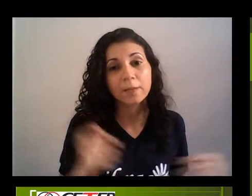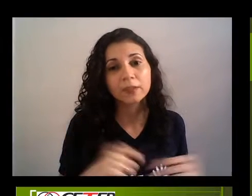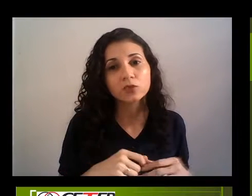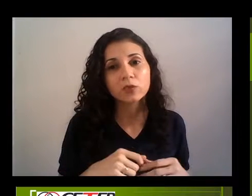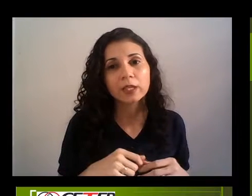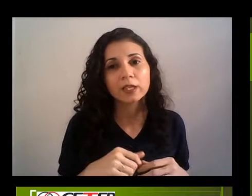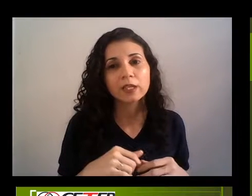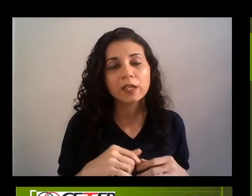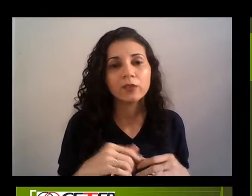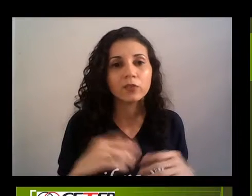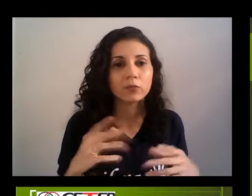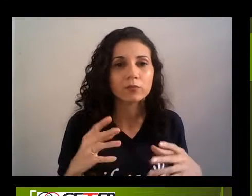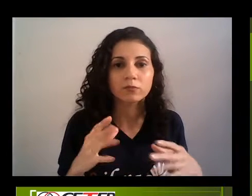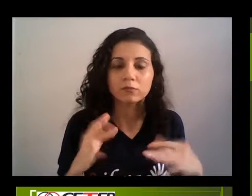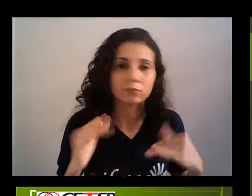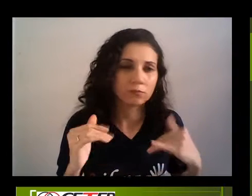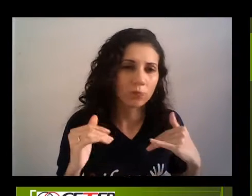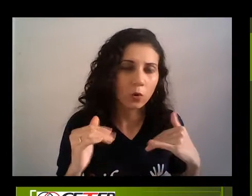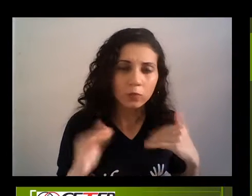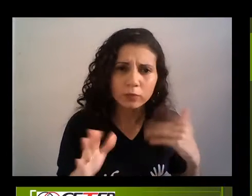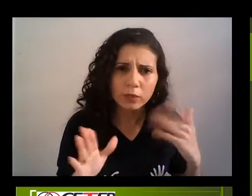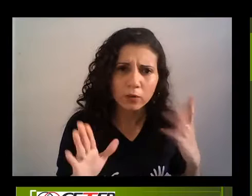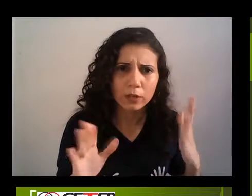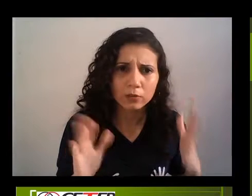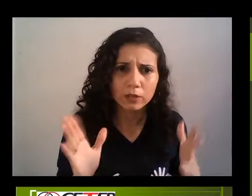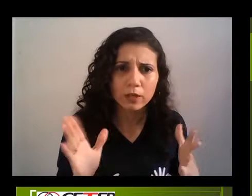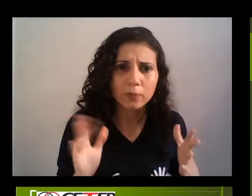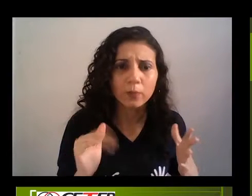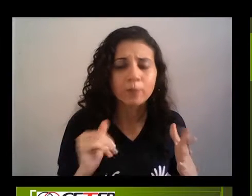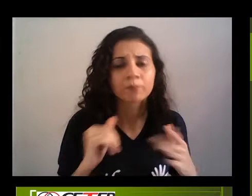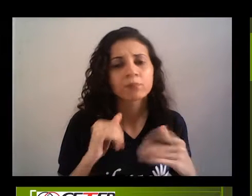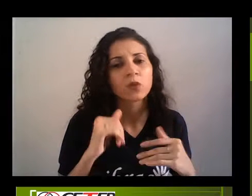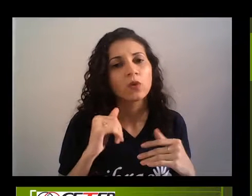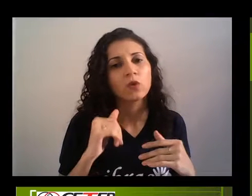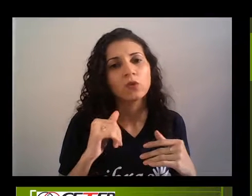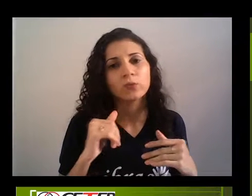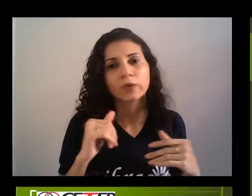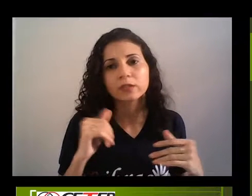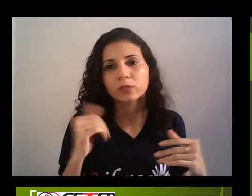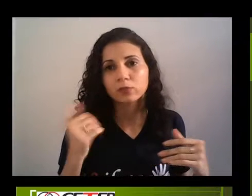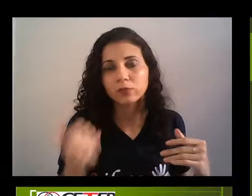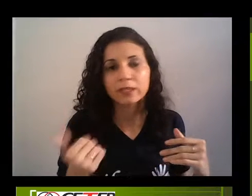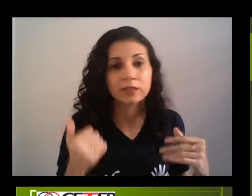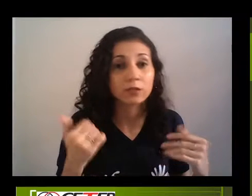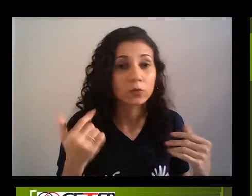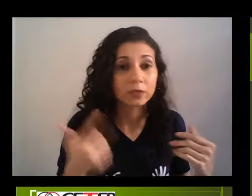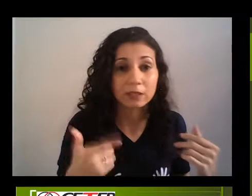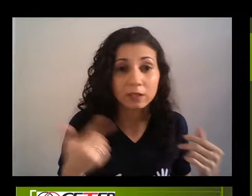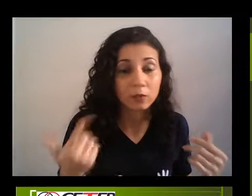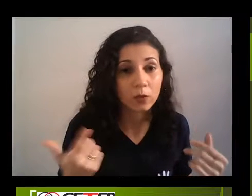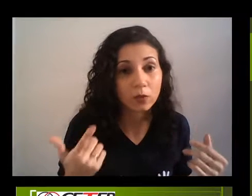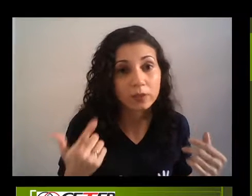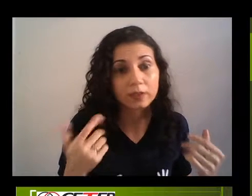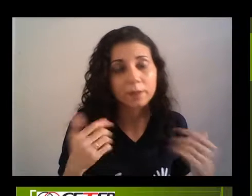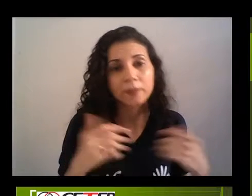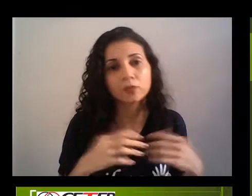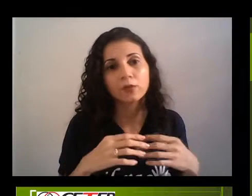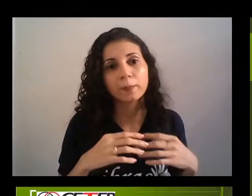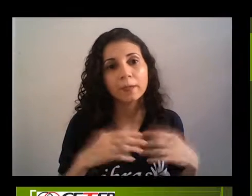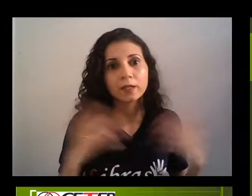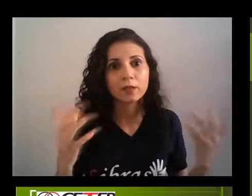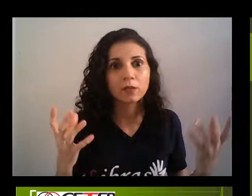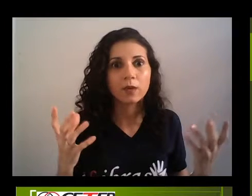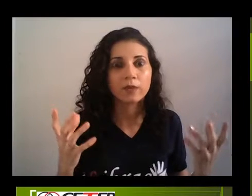aquela pessoa que teve, com o decorrer do tempo, ou por causa de alguma doença, de algum acidente, alguma coisa, essa